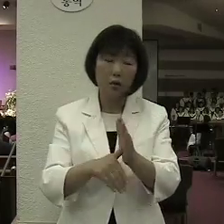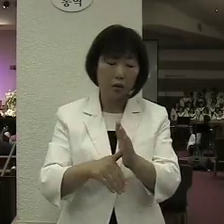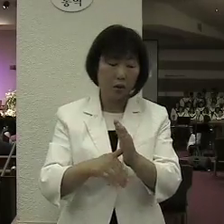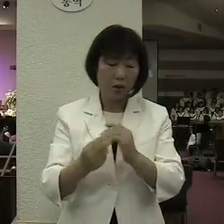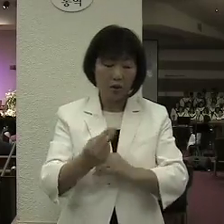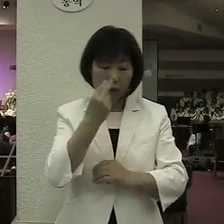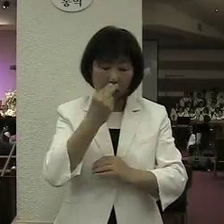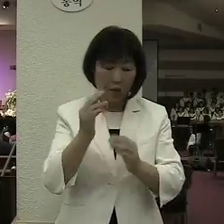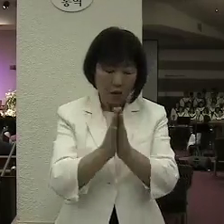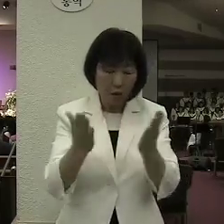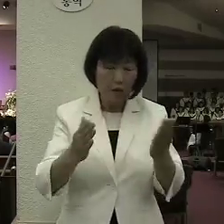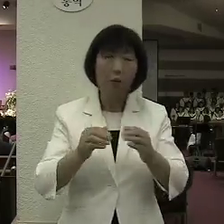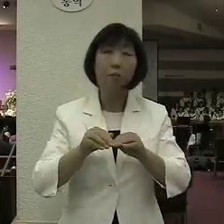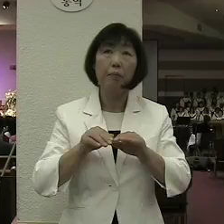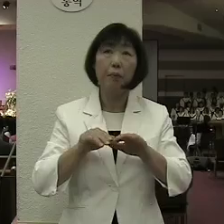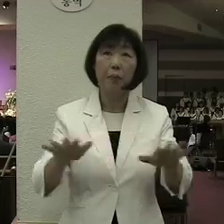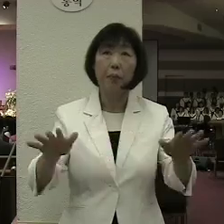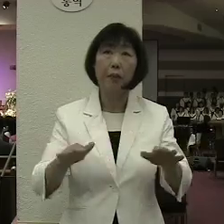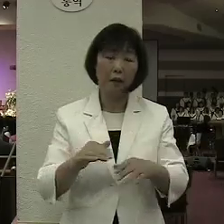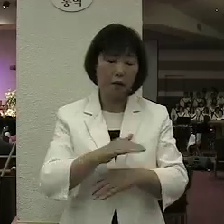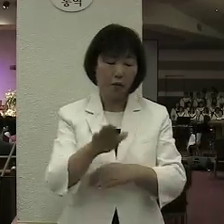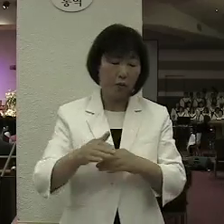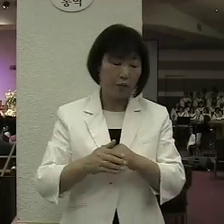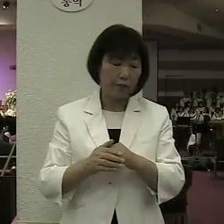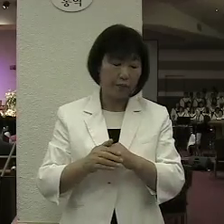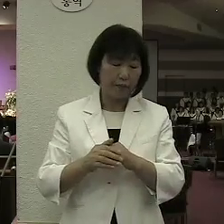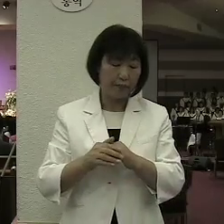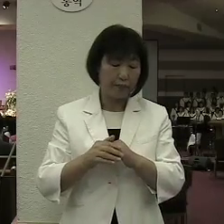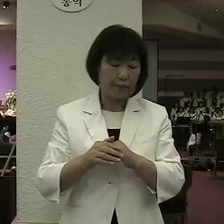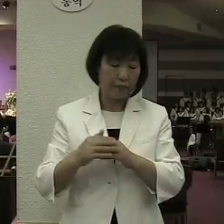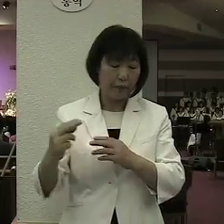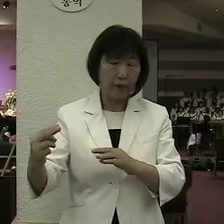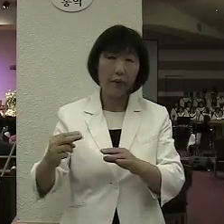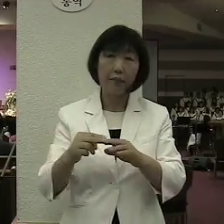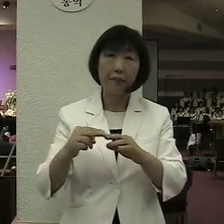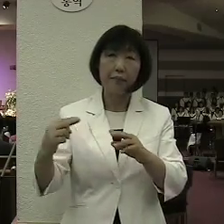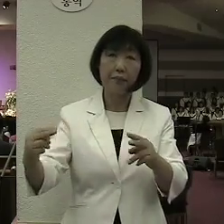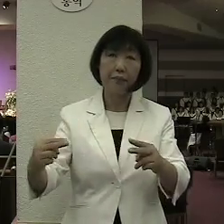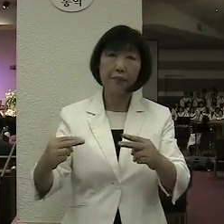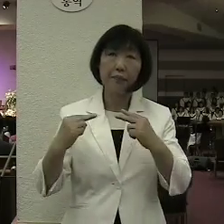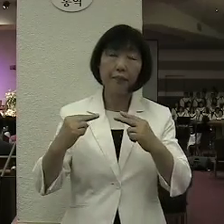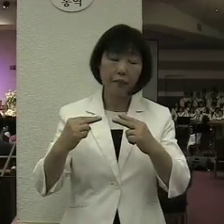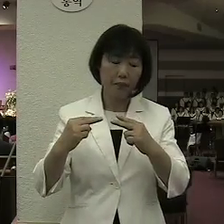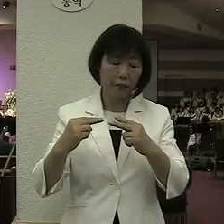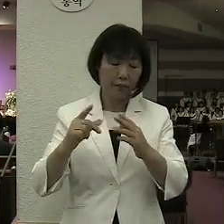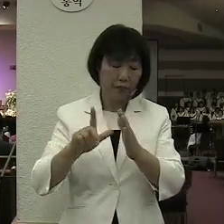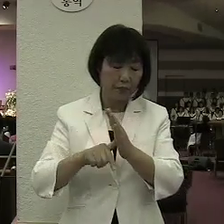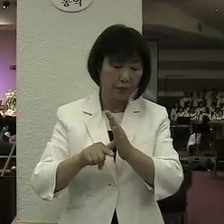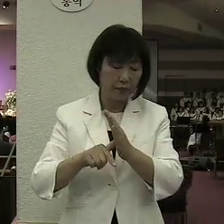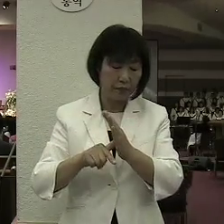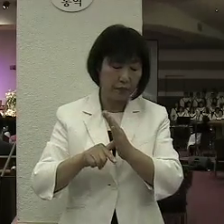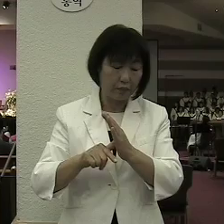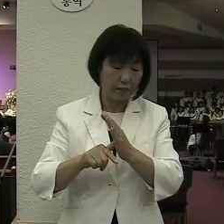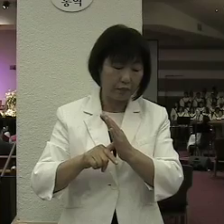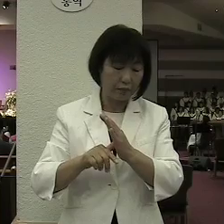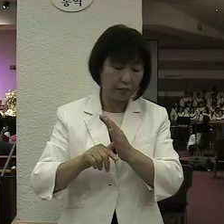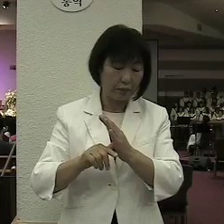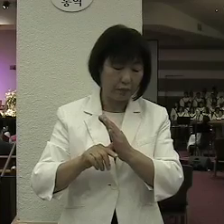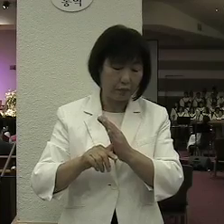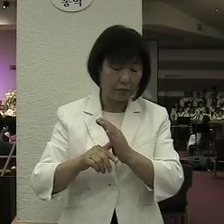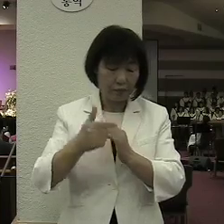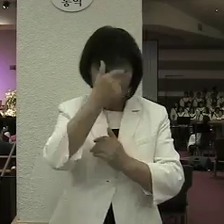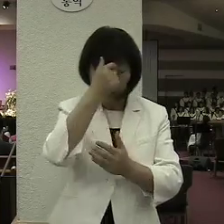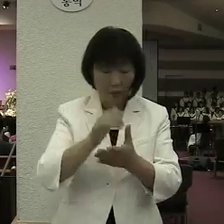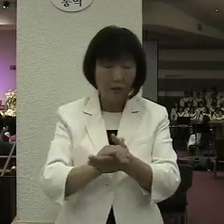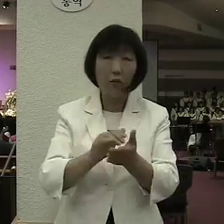통해서만 할 수 있었던 것입니다. 그런데 예수 그리스도께서 하나님의 어린 양이 죽임을 당하시고 죽으신 후에